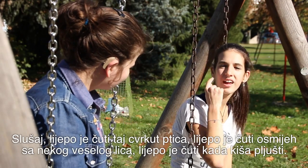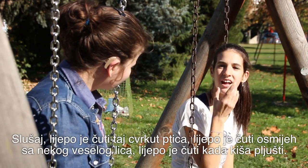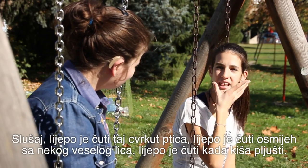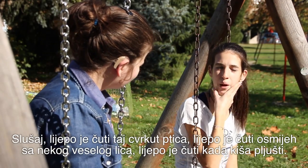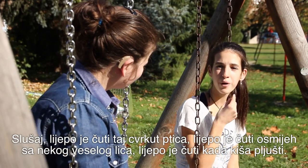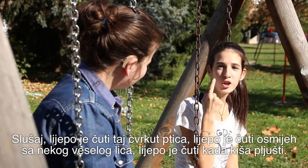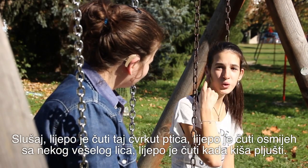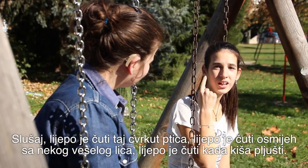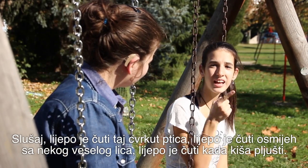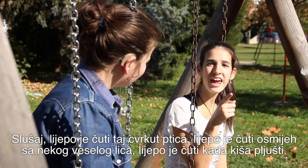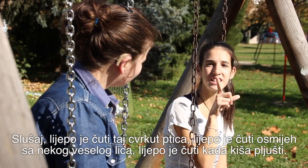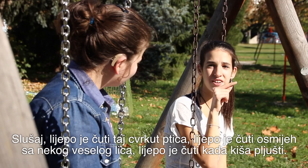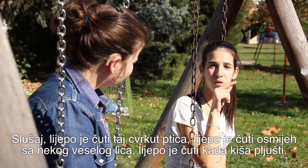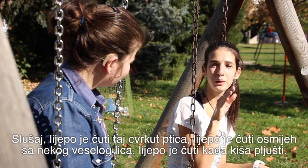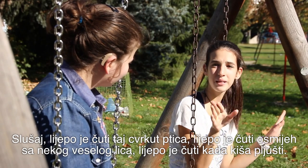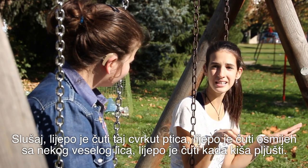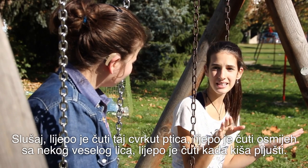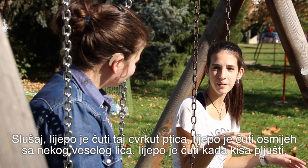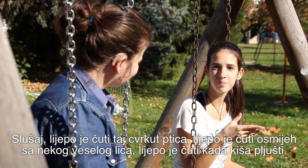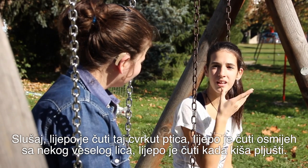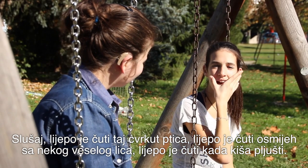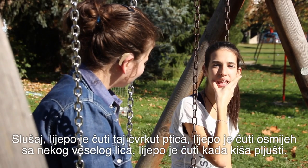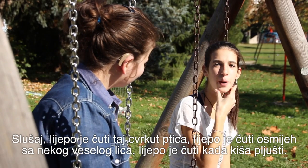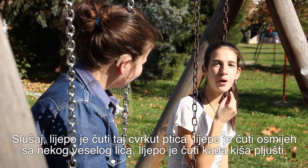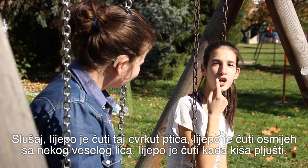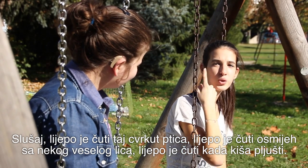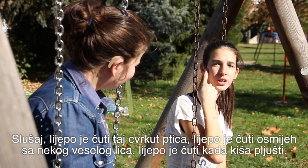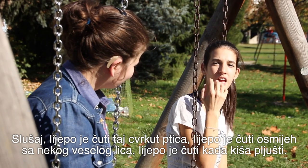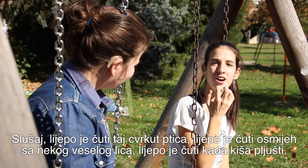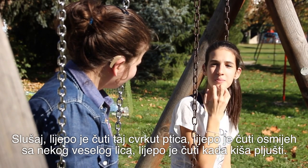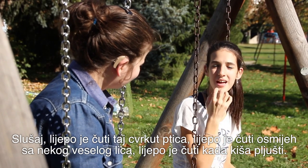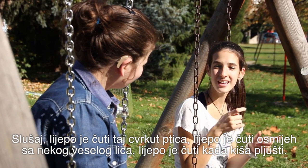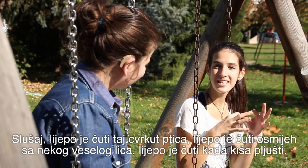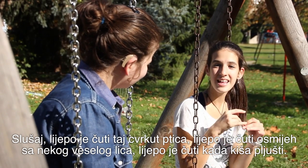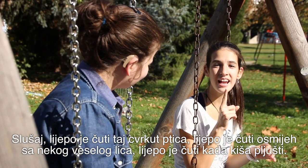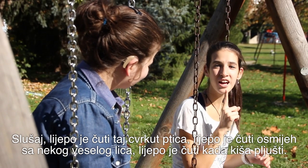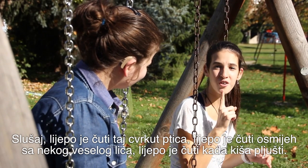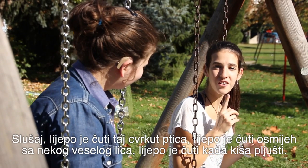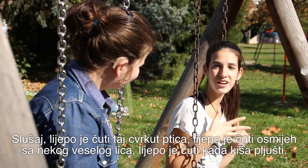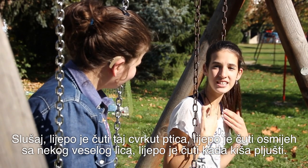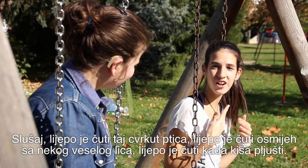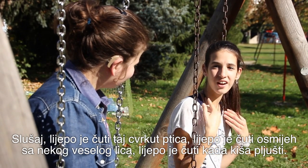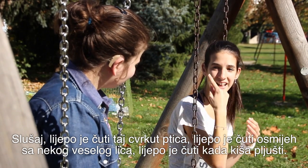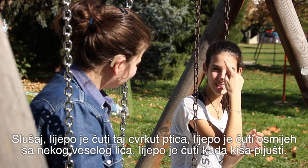Nuša, lijepo je čuti taj trk od tita. Lijepo je čuti od nje, kad nekom bi petila